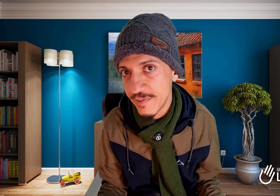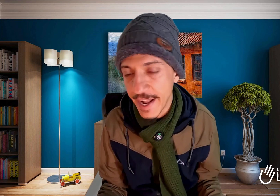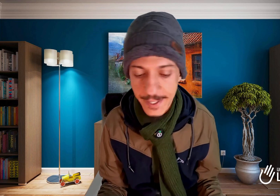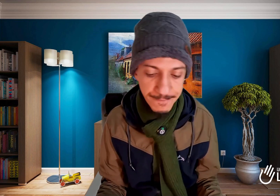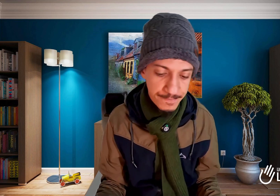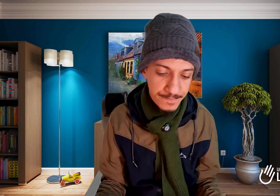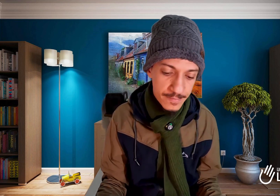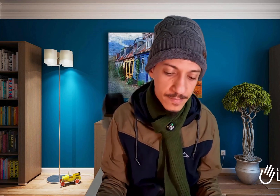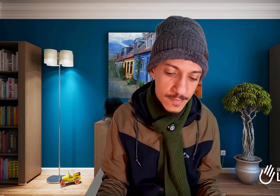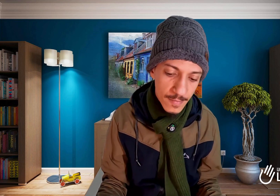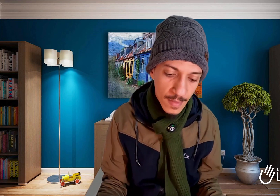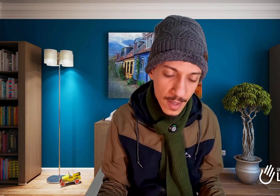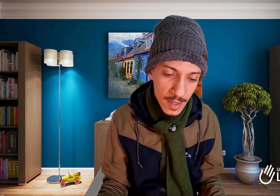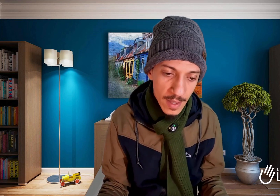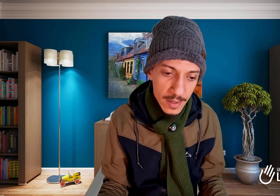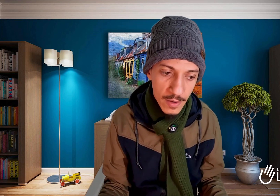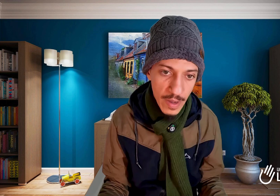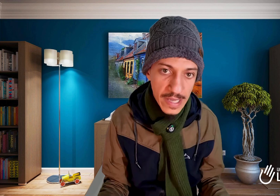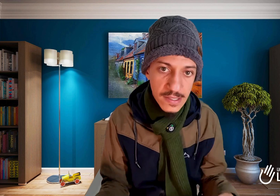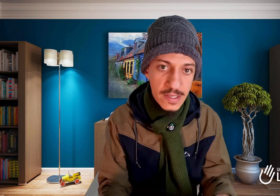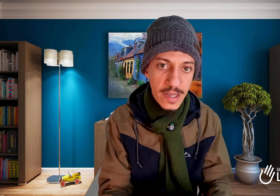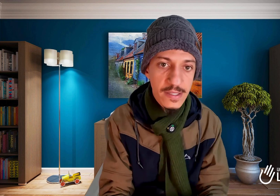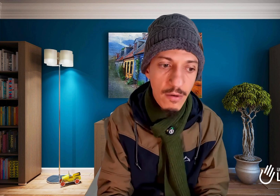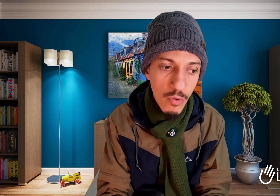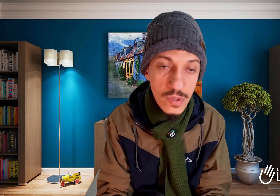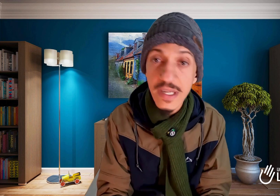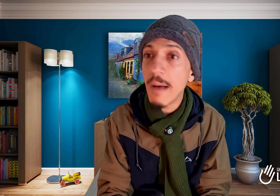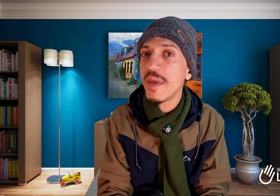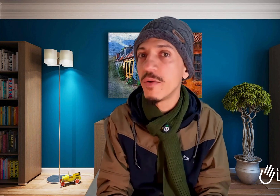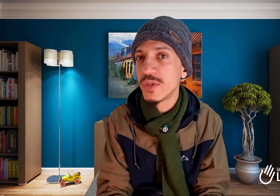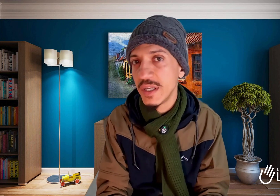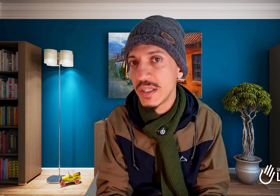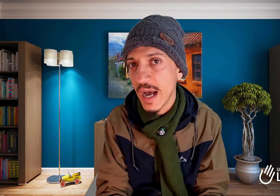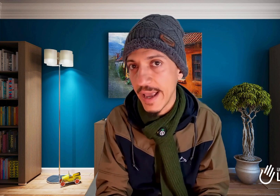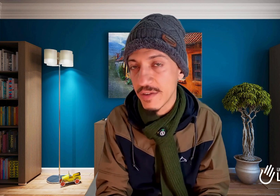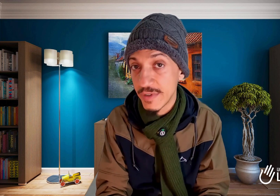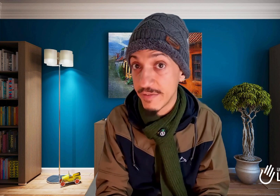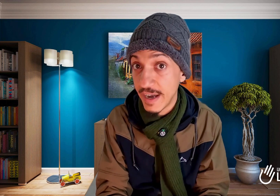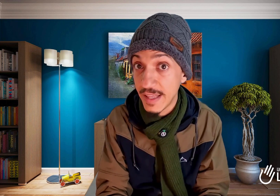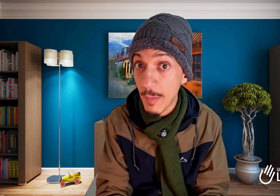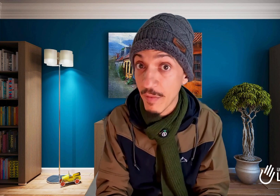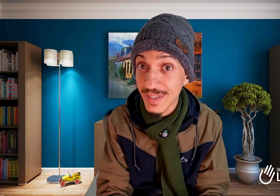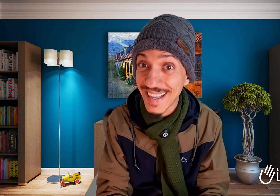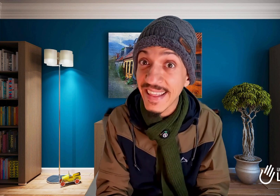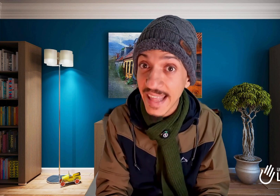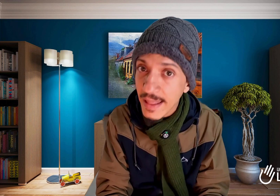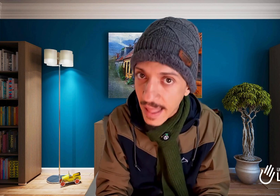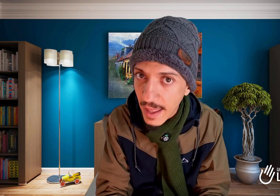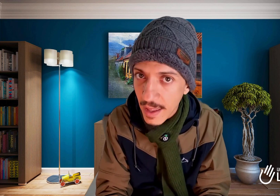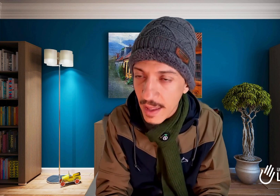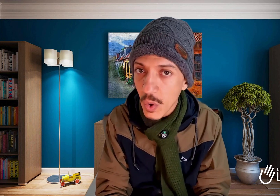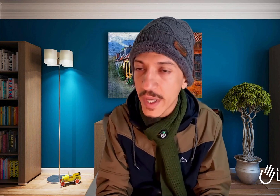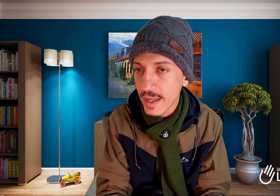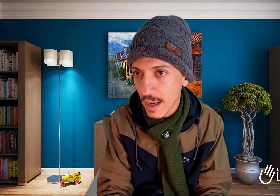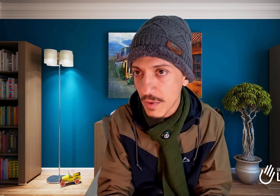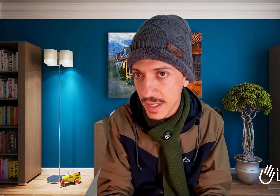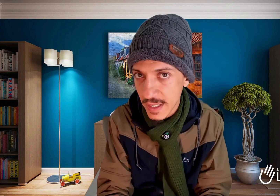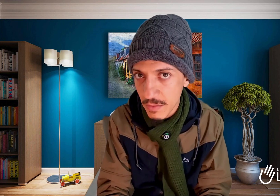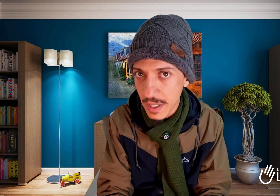diferente. Então, esses daí são alguns caminhos iniciais que você vai ter para você entender o que está acontecendo ali.